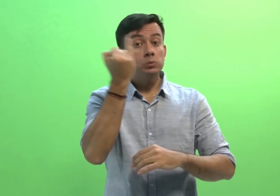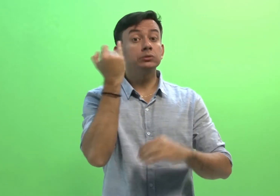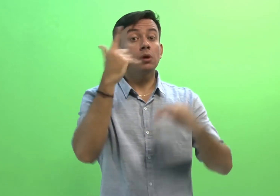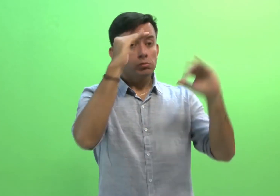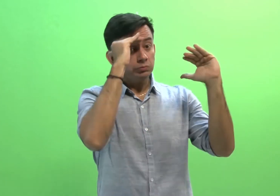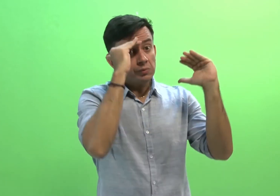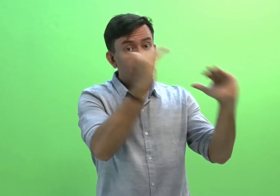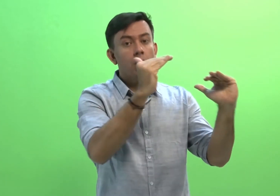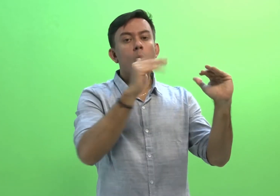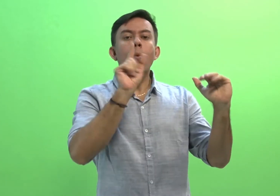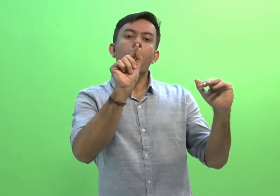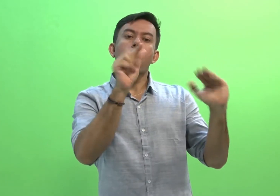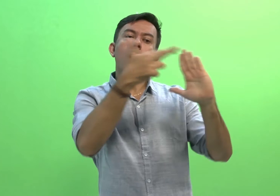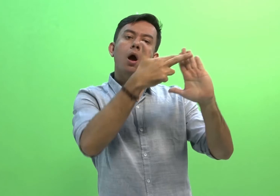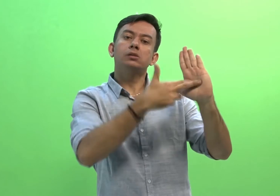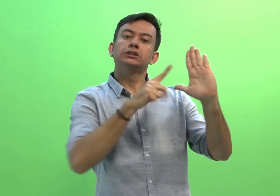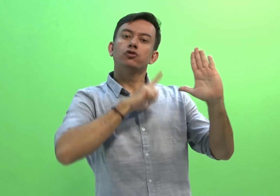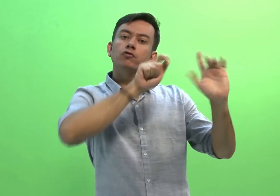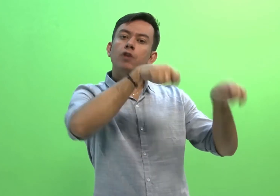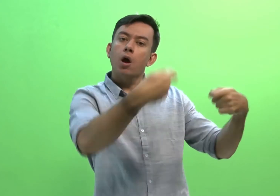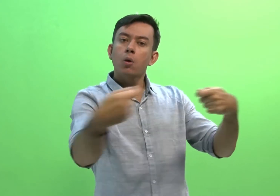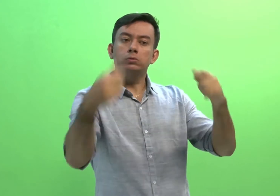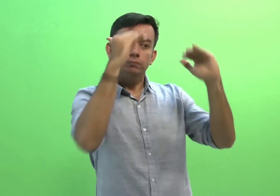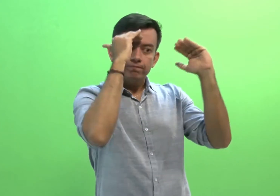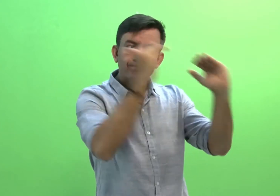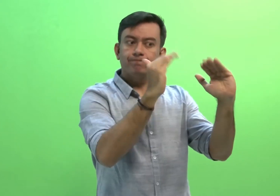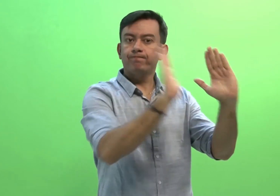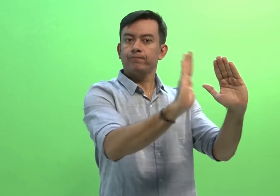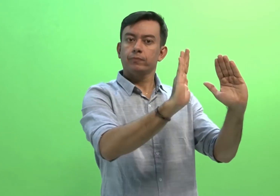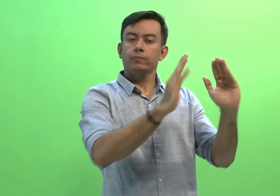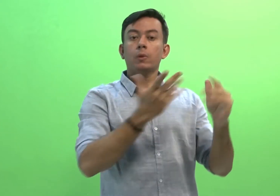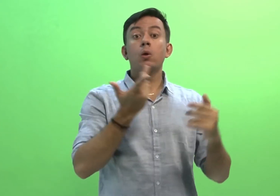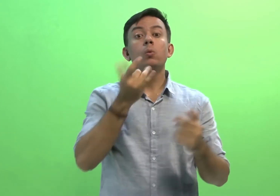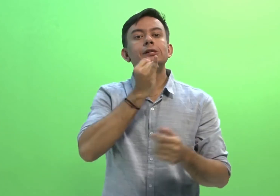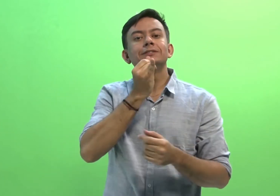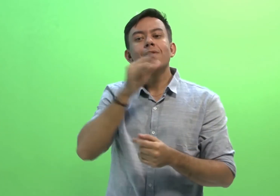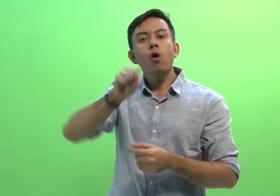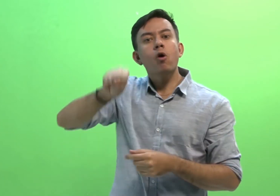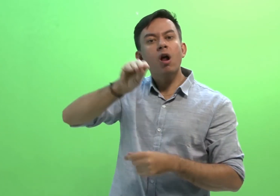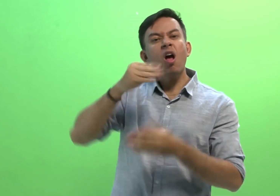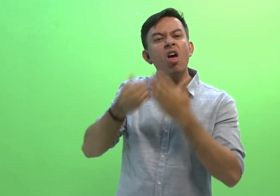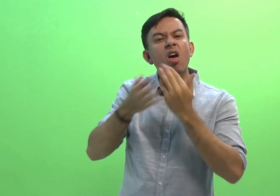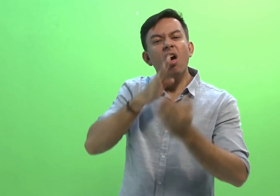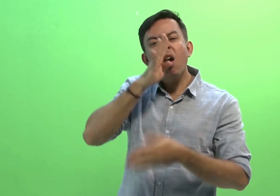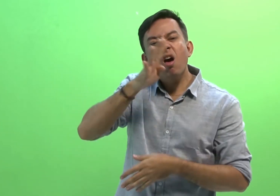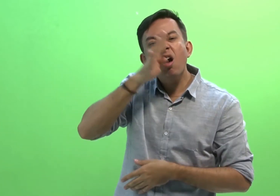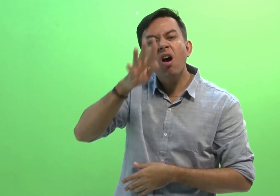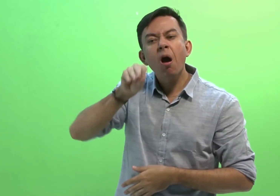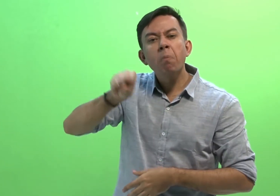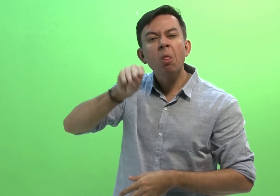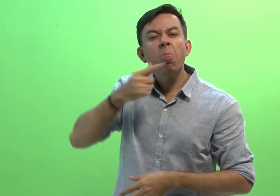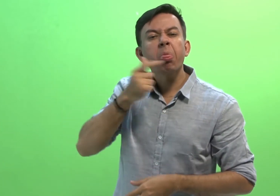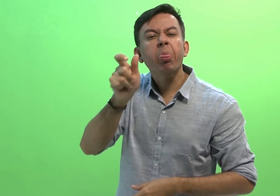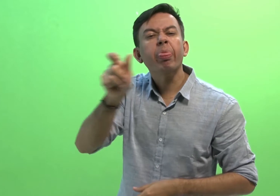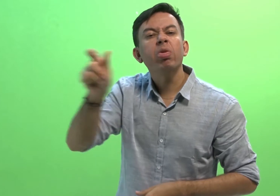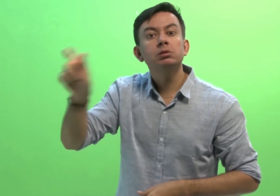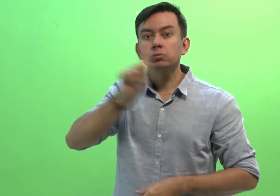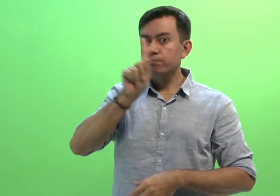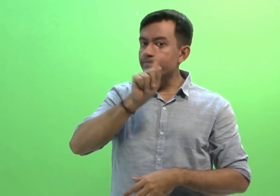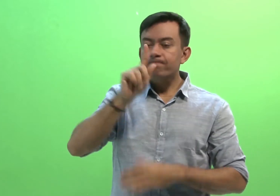Então, é muito importante respeitar as regras de cada um dos sinais. Como, por exemplo, na língua oral, a gente não pode falar de modo